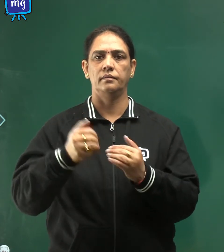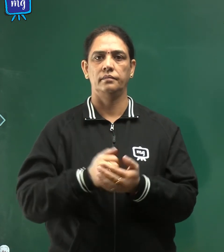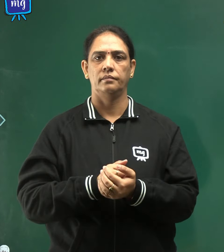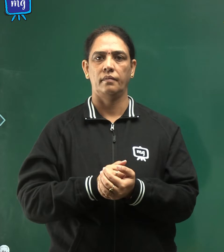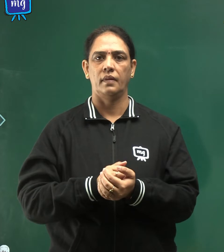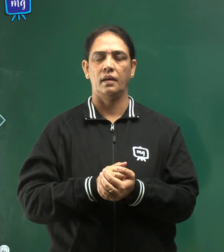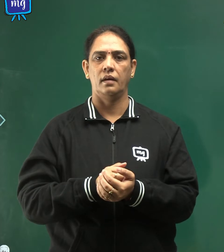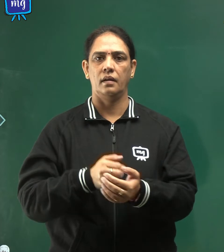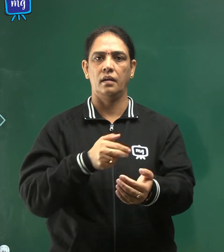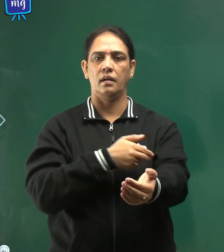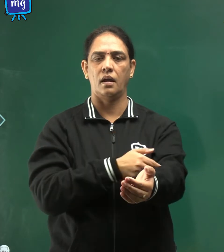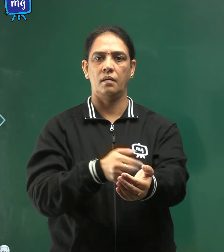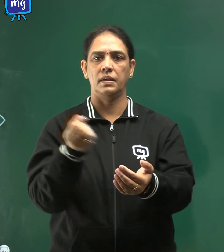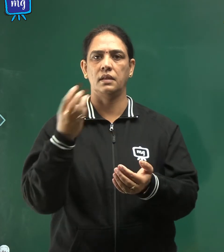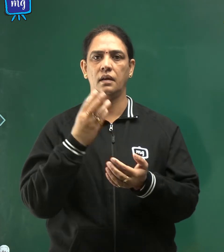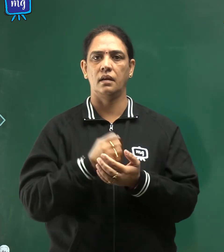सम या